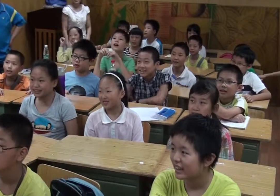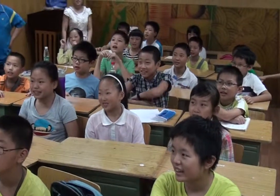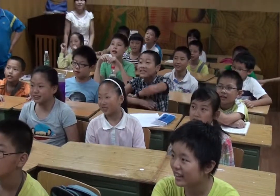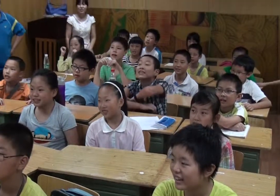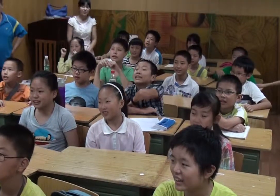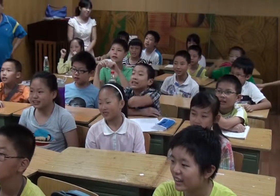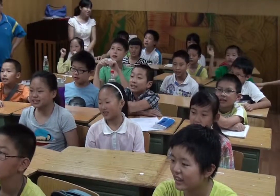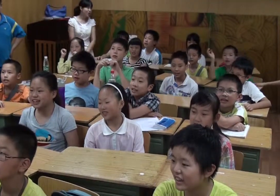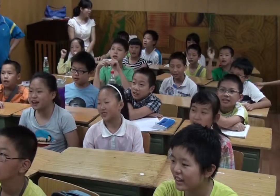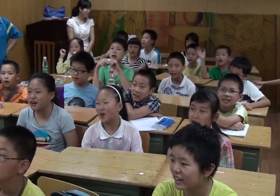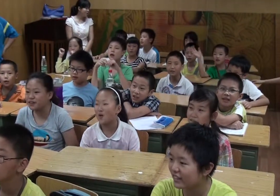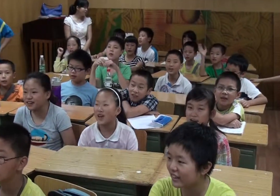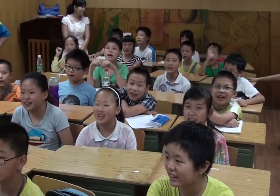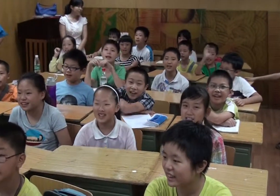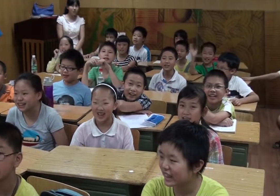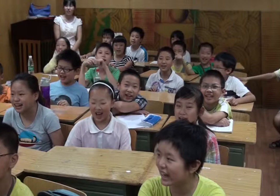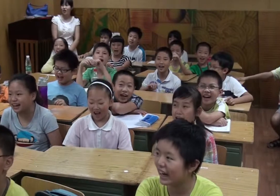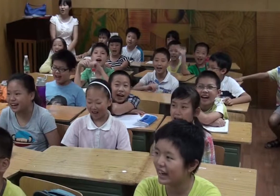Slovenia. Slovenia.